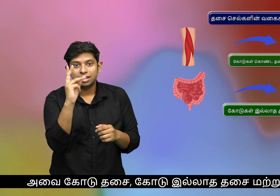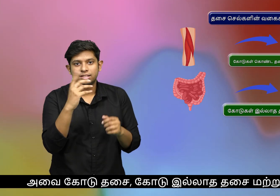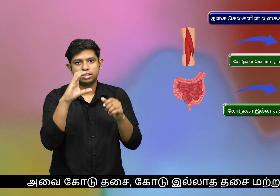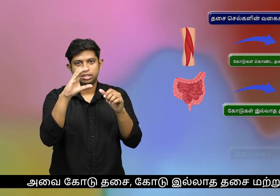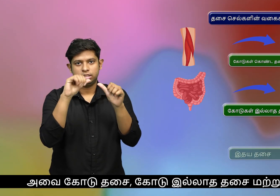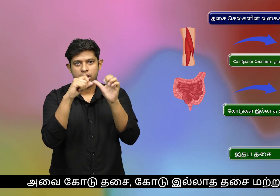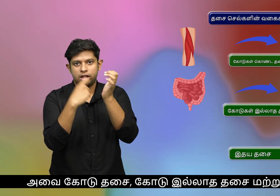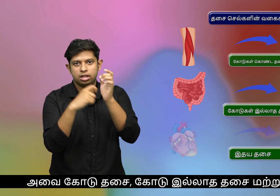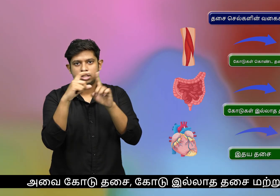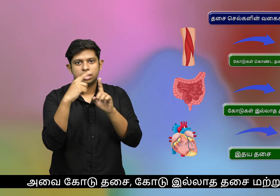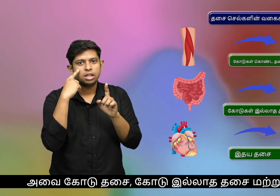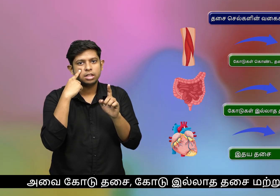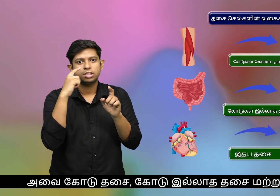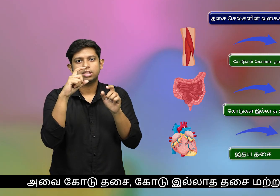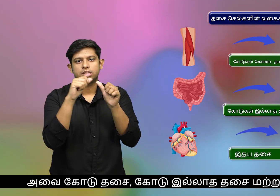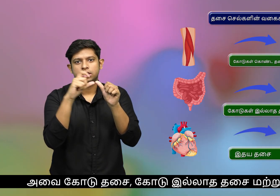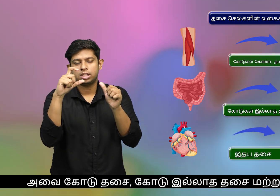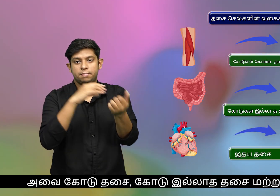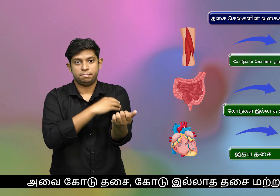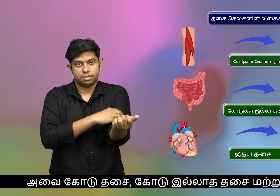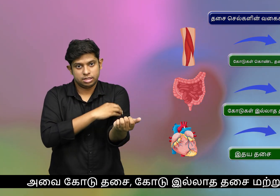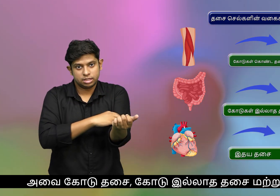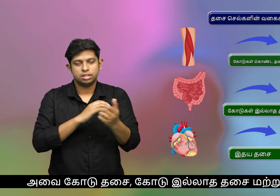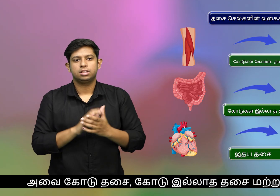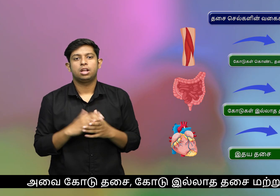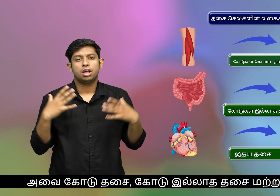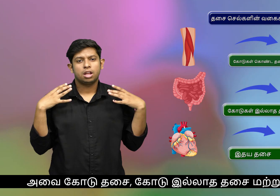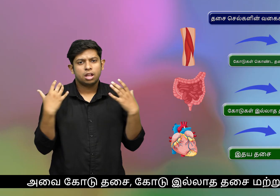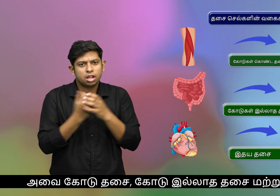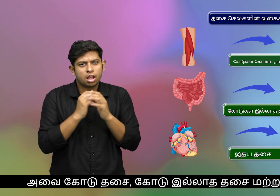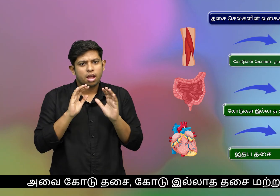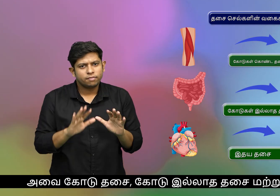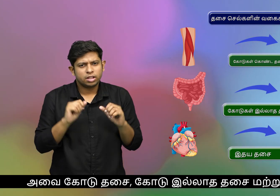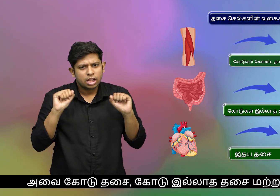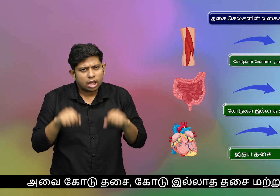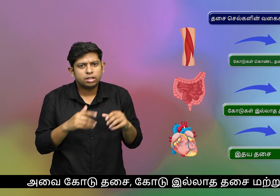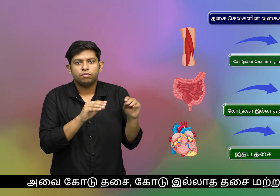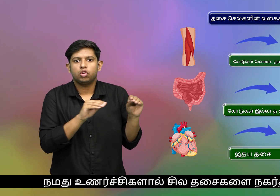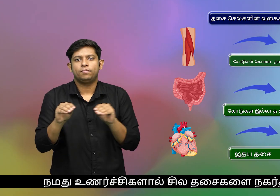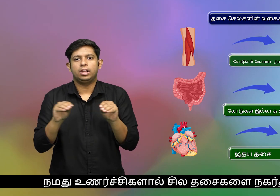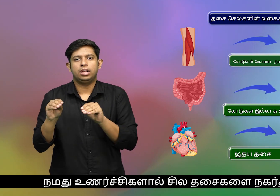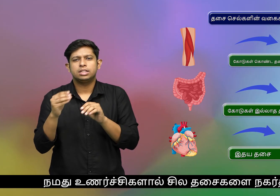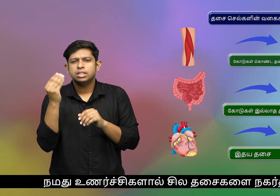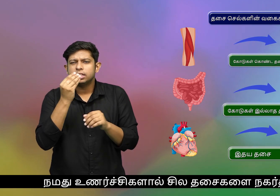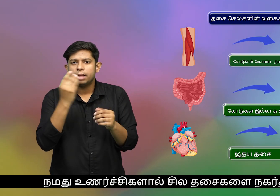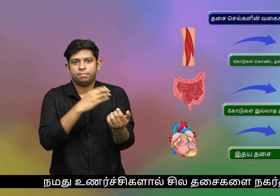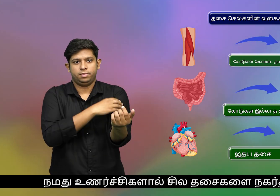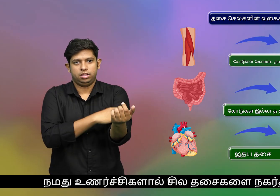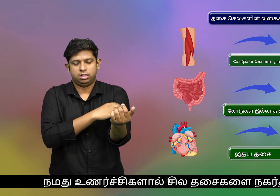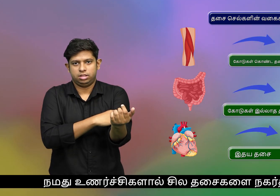அவை கோடு தசை, கோடு இல்லாத தசை மற்றும் இதய தசை. நமது உணர்ச்சிகளால் சில